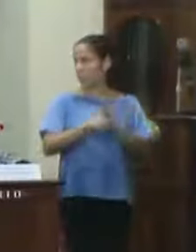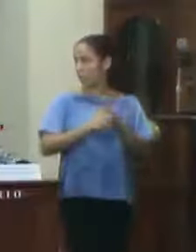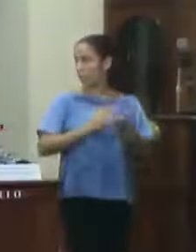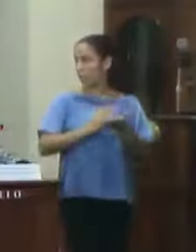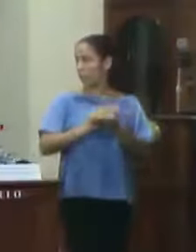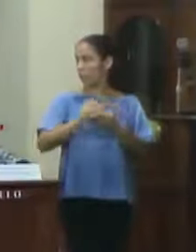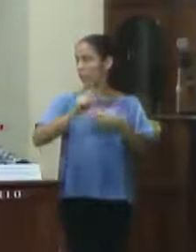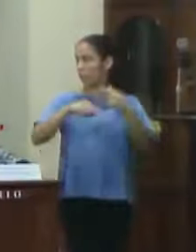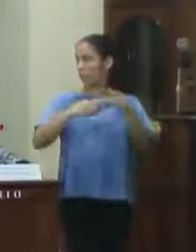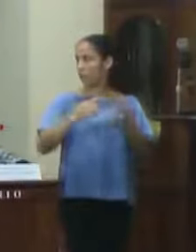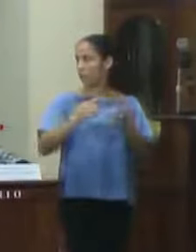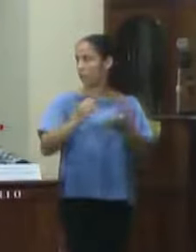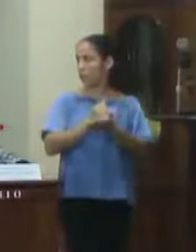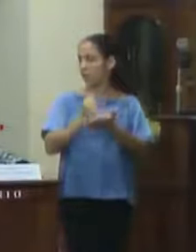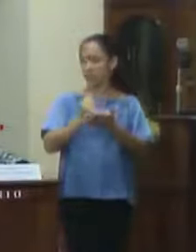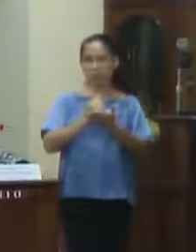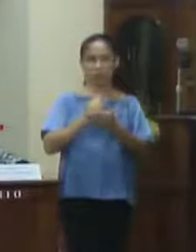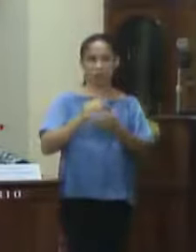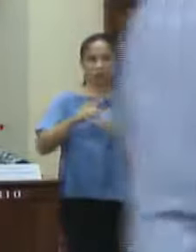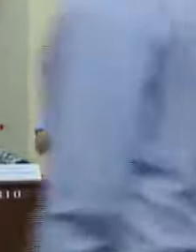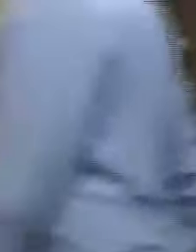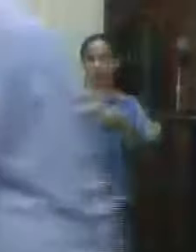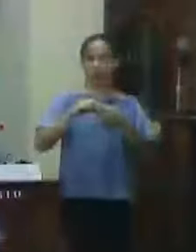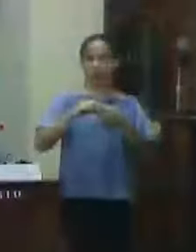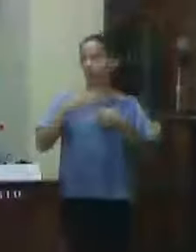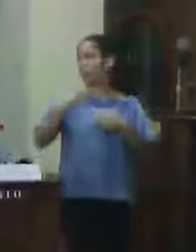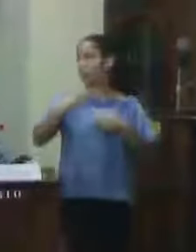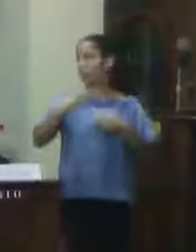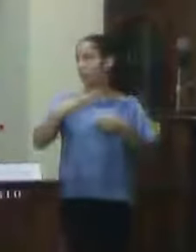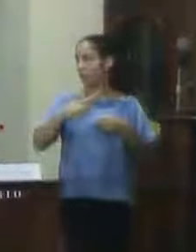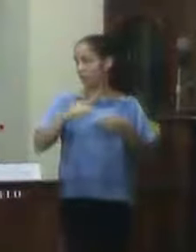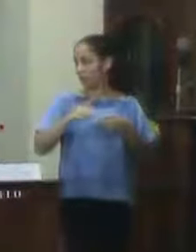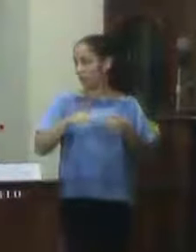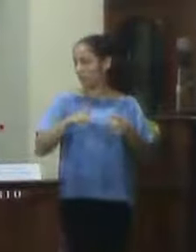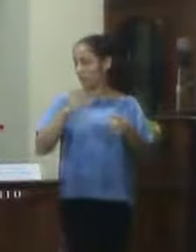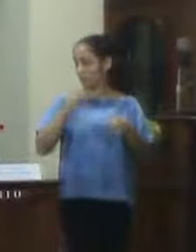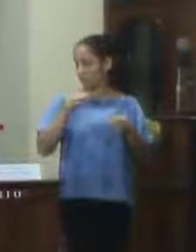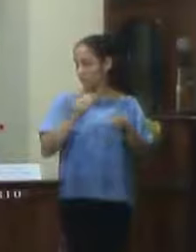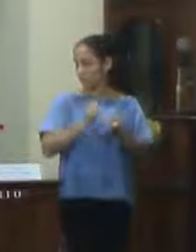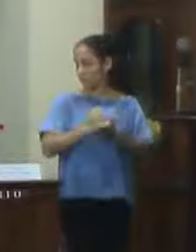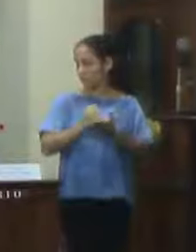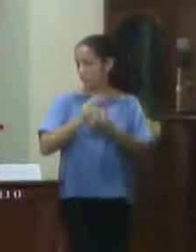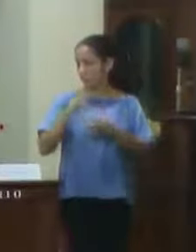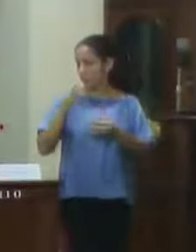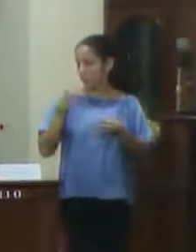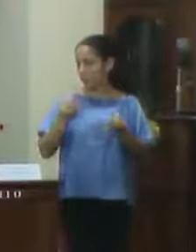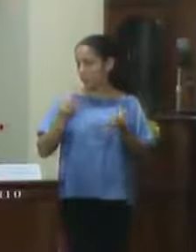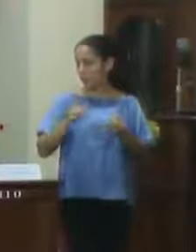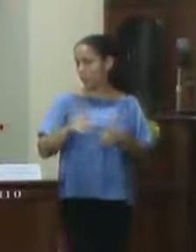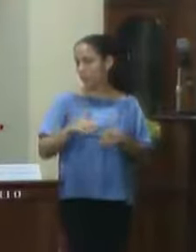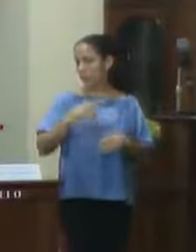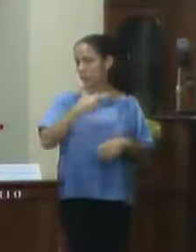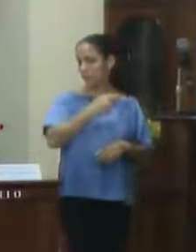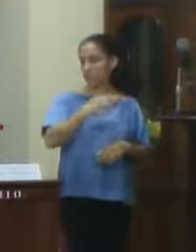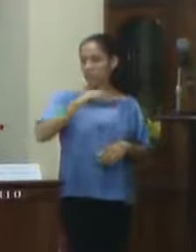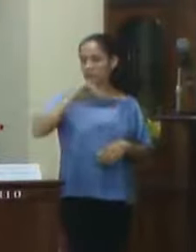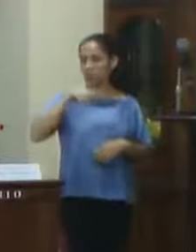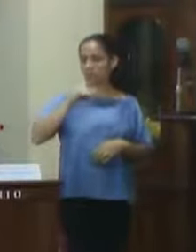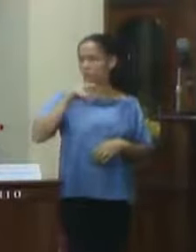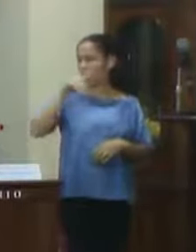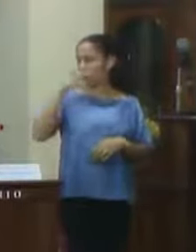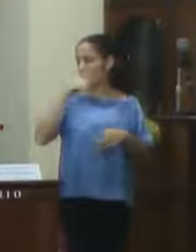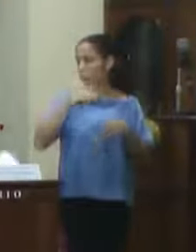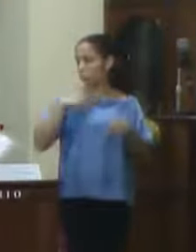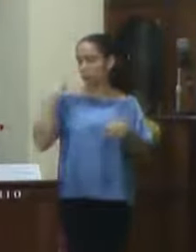de sua publicação. Artigo 3º. Ficam revogadas as disposições em contrários. 7 de junho de 2018, vereadora Michele